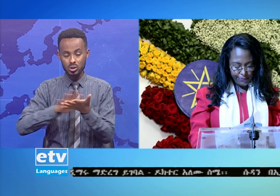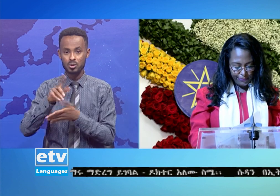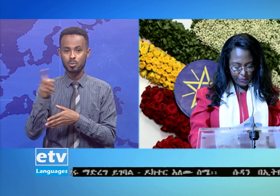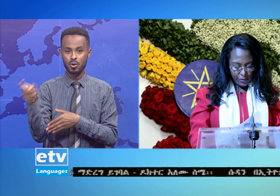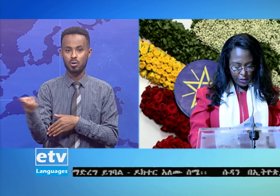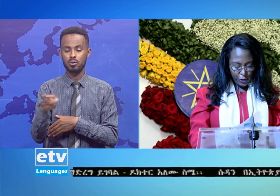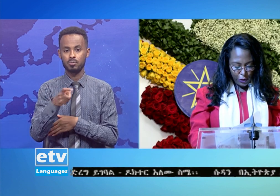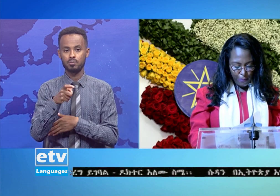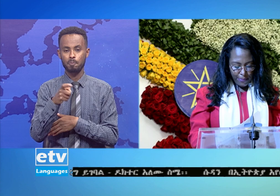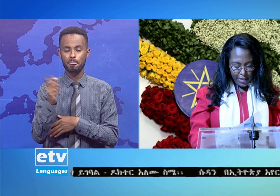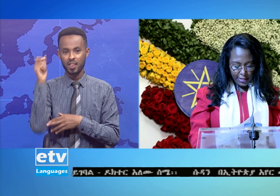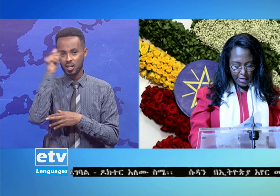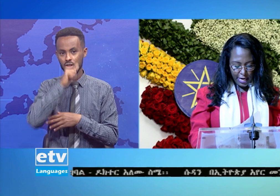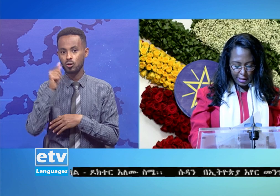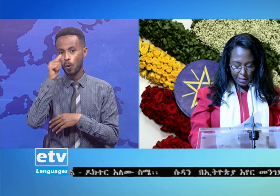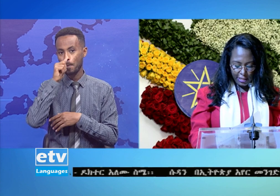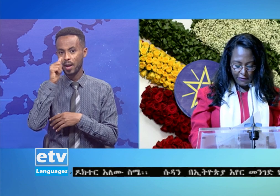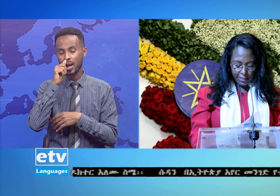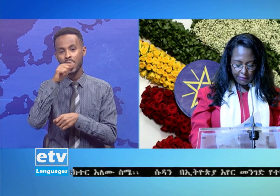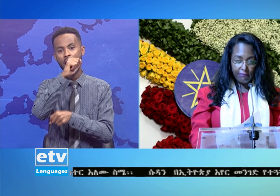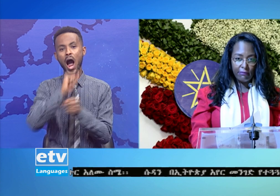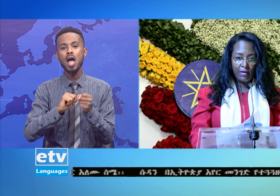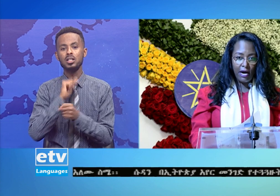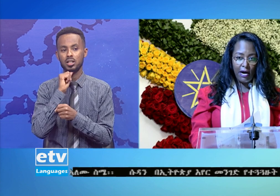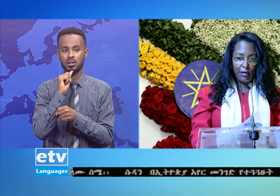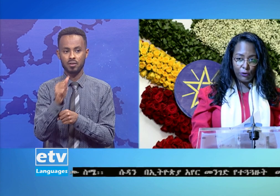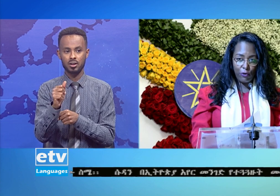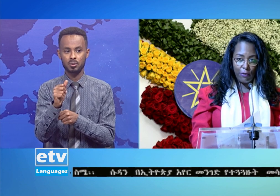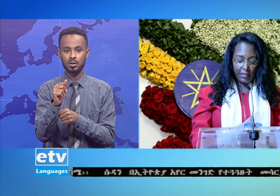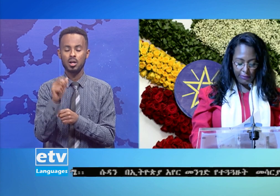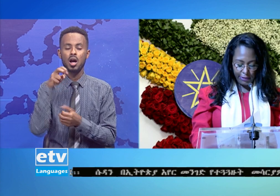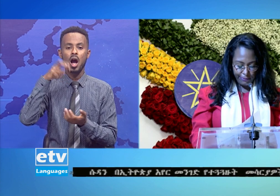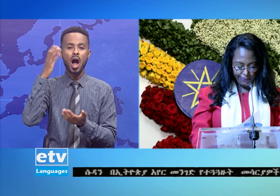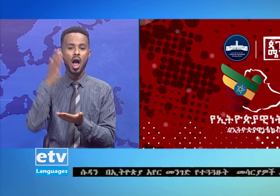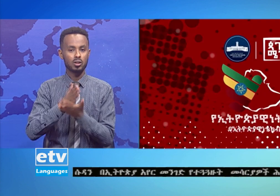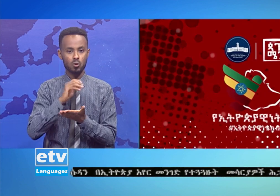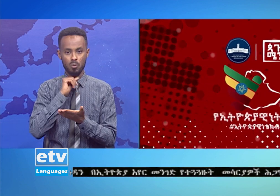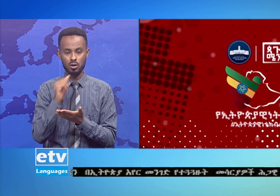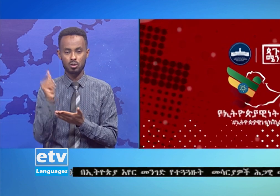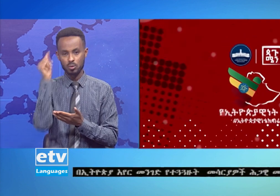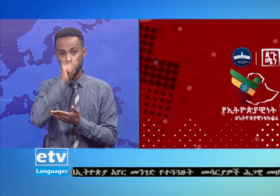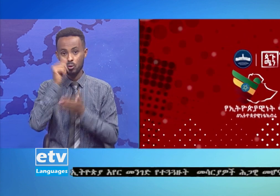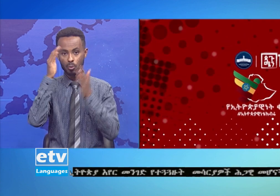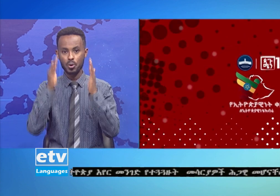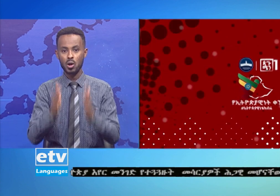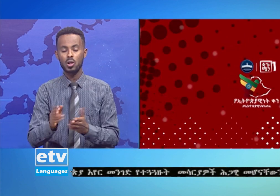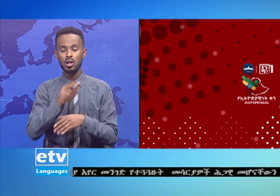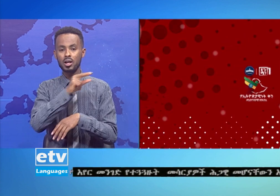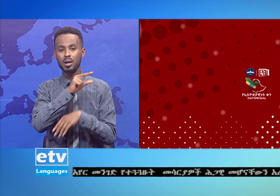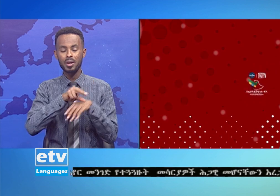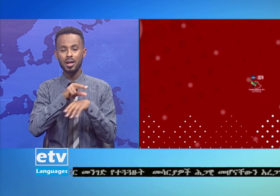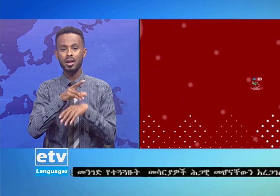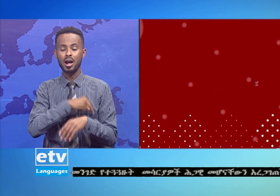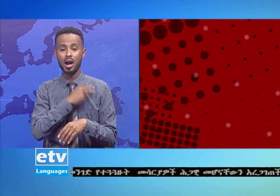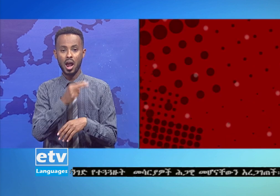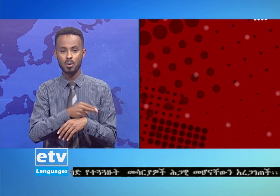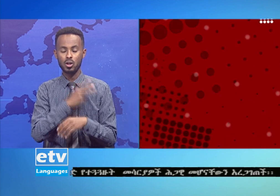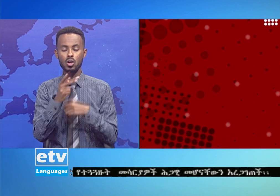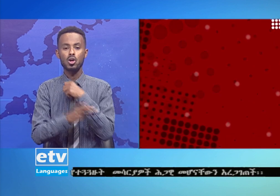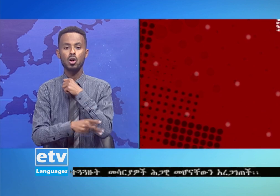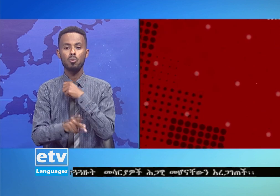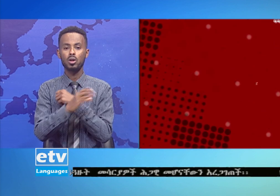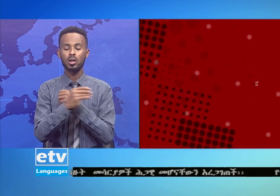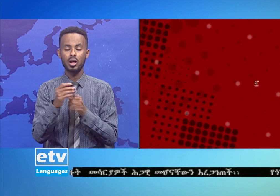ቢሆንም ኢትዮጵያን አያሸንፋትም አያስቆማትምም። ኢትዮጵያዊነት ከብሔርና ሃይማኖት